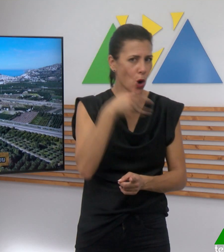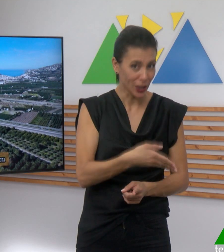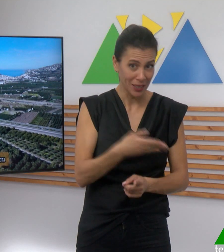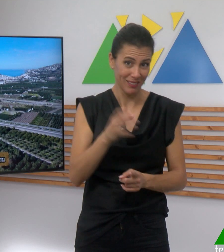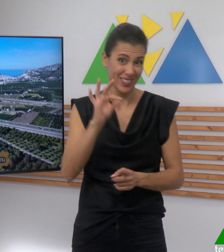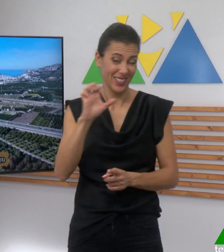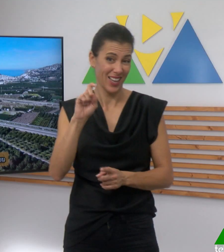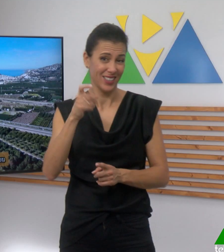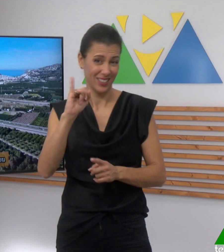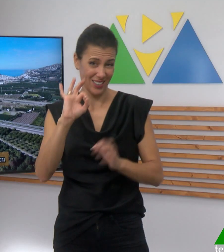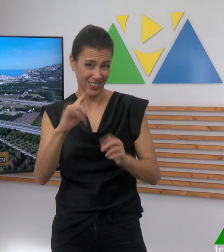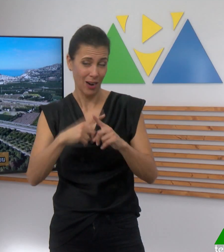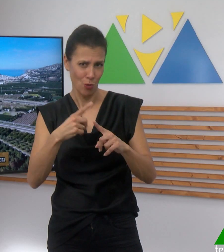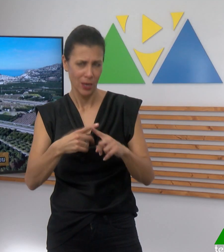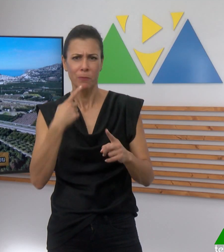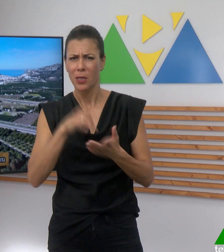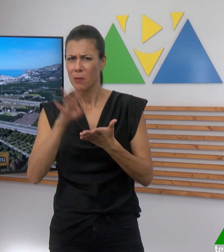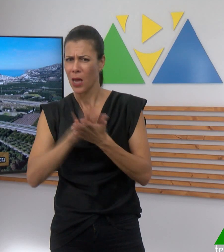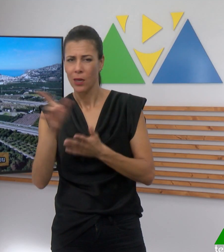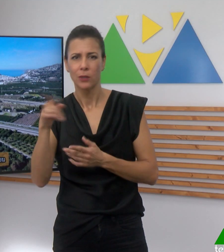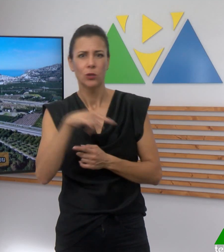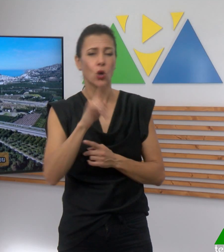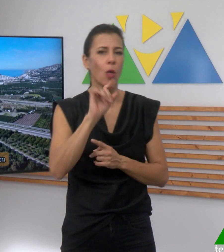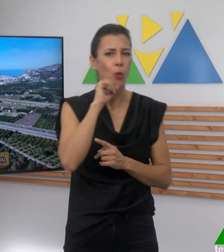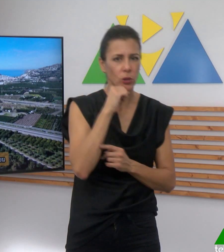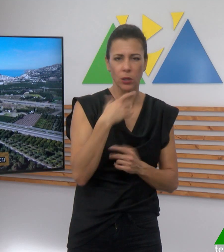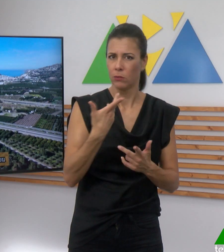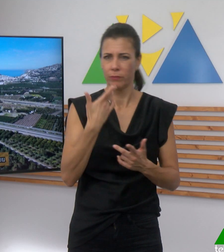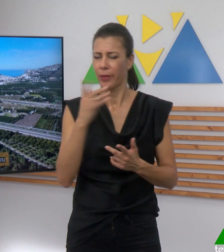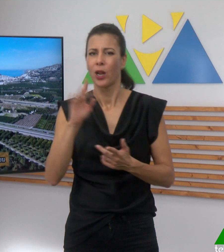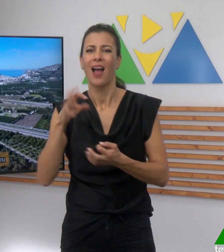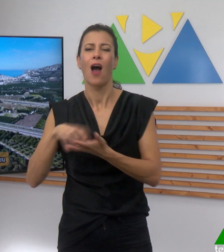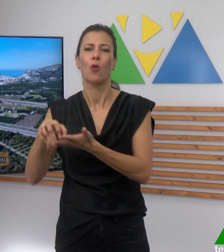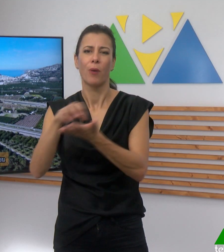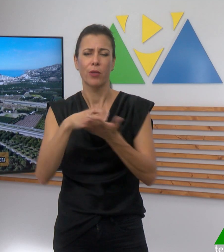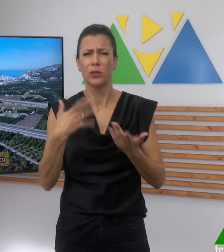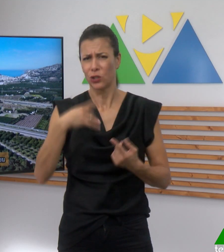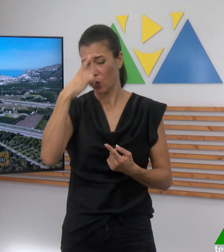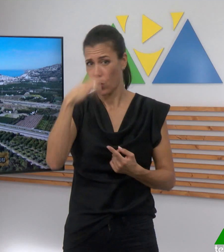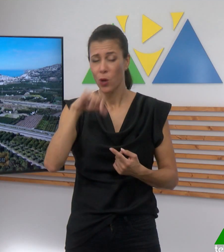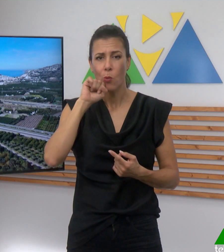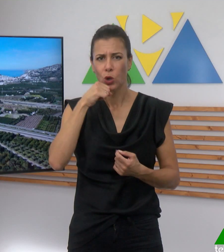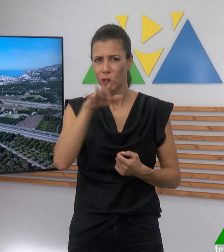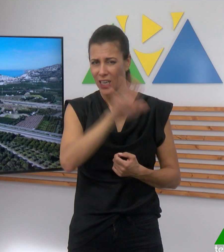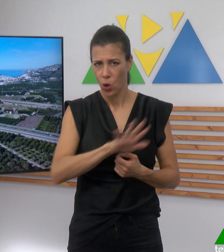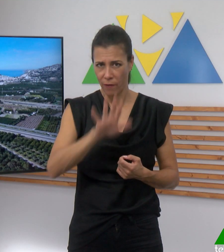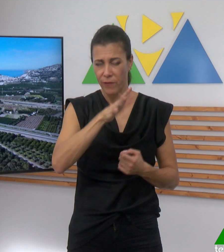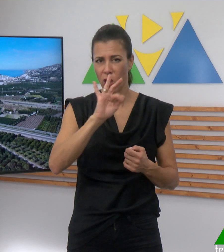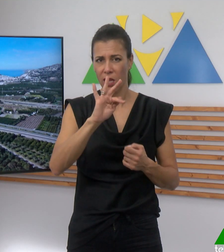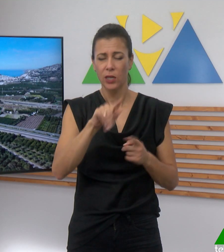población que era una agrupación de barrios de pequeños poblados de pequeñas alquerías Sí porque recordamos que motril geográficamente la tenemos dividida por la rambla y lo